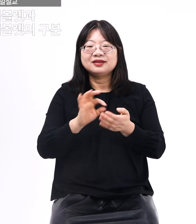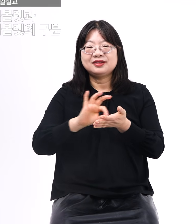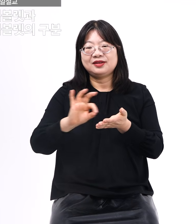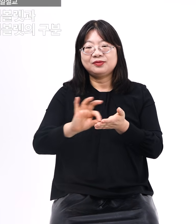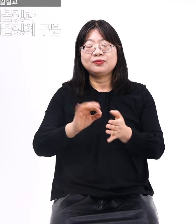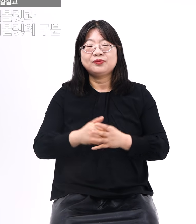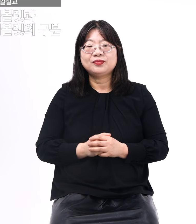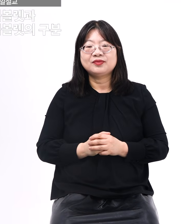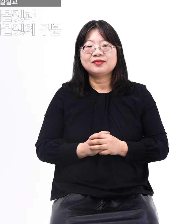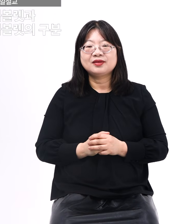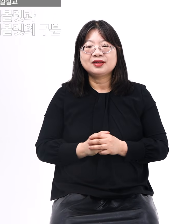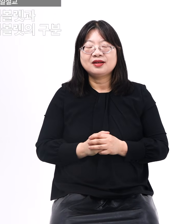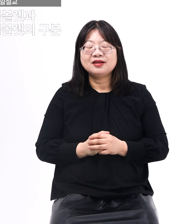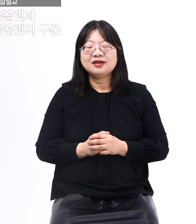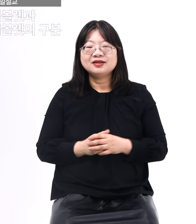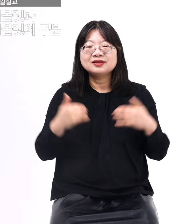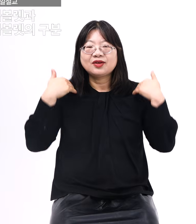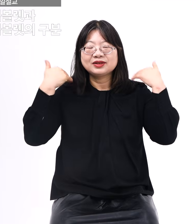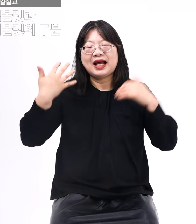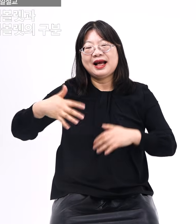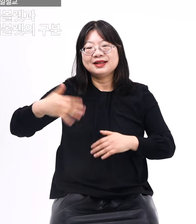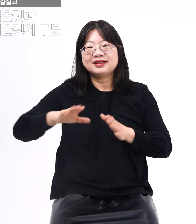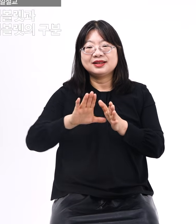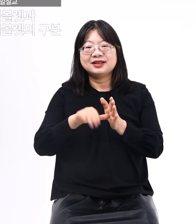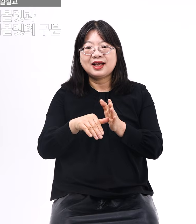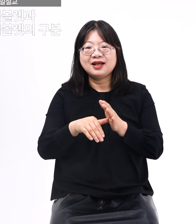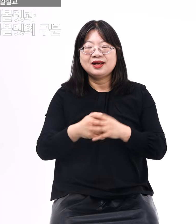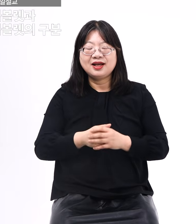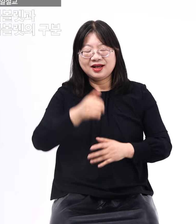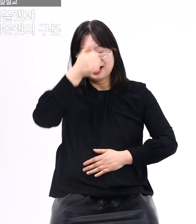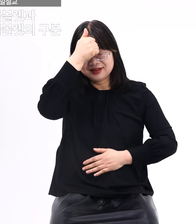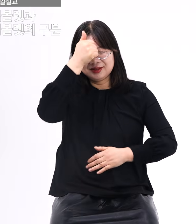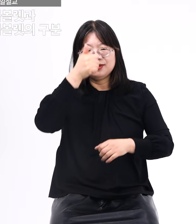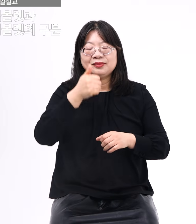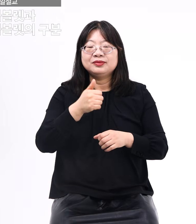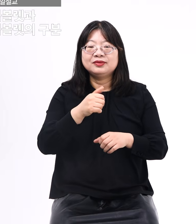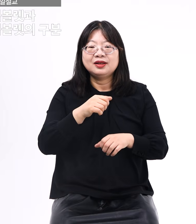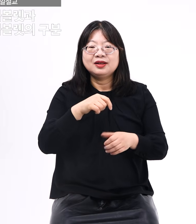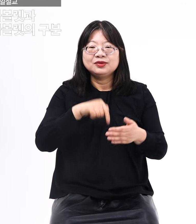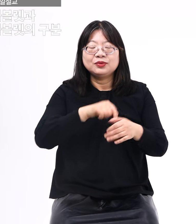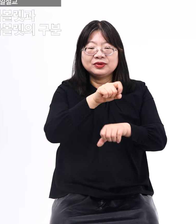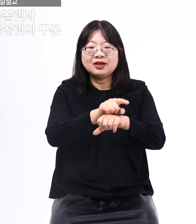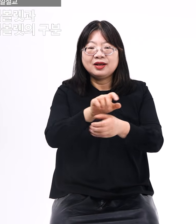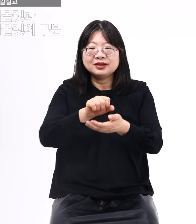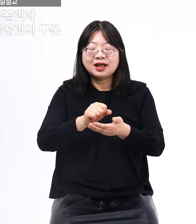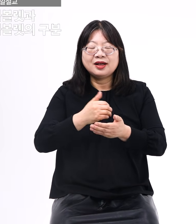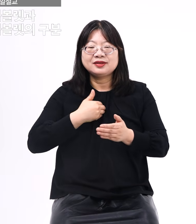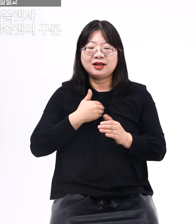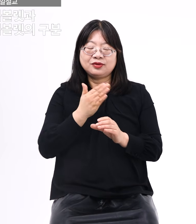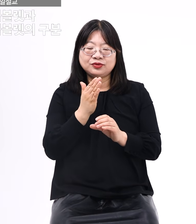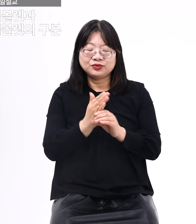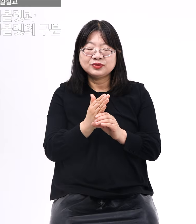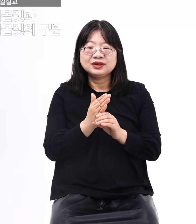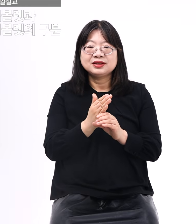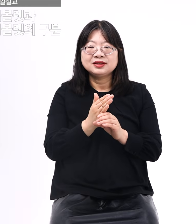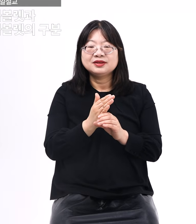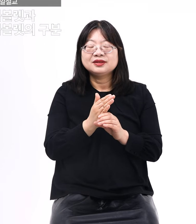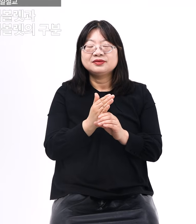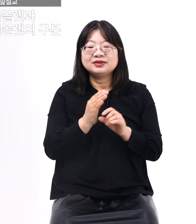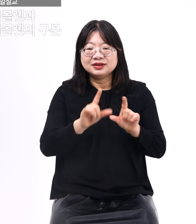이게 미숙할 때 아담적 속성으로 우리는 내 본의적인 삶을 살아갈 수밖에